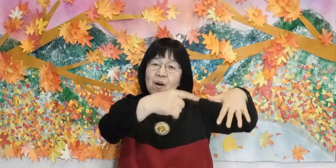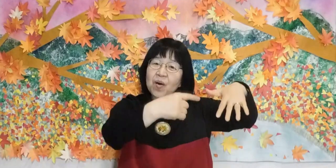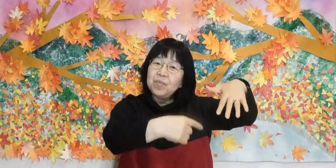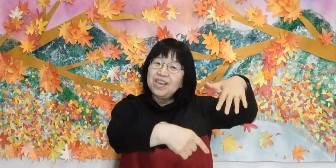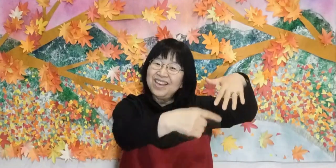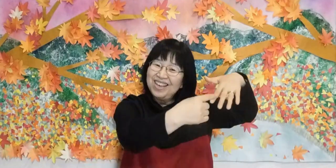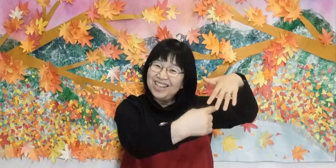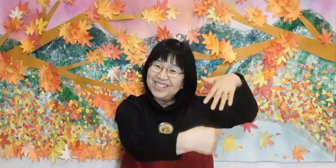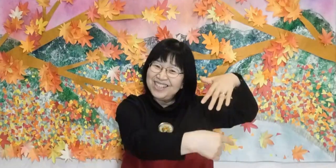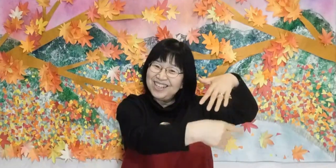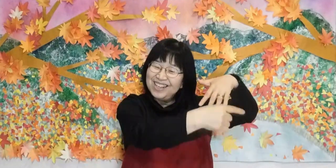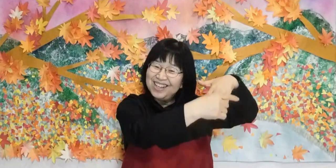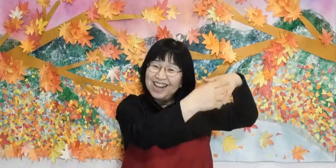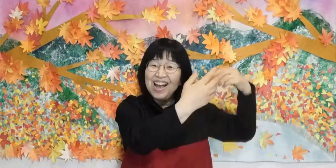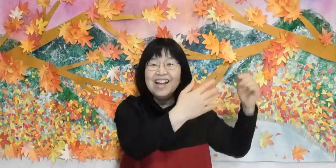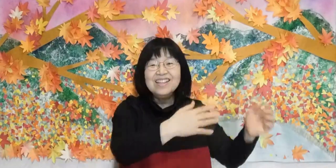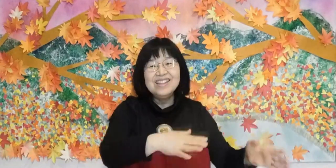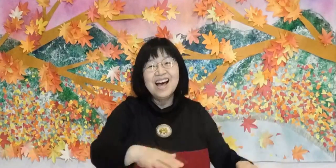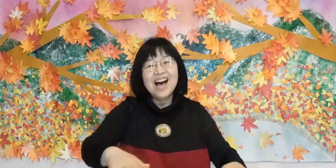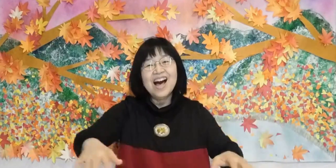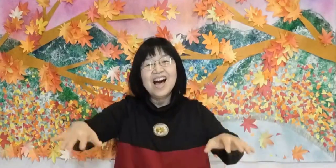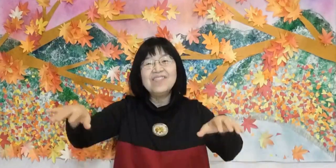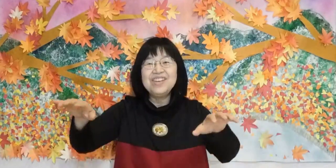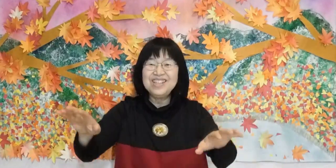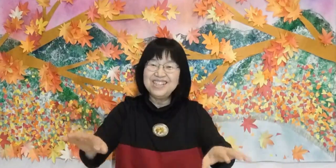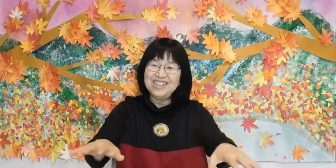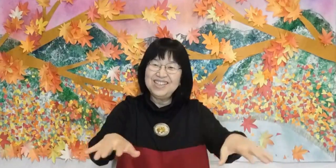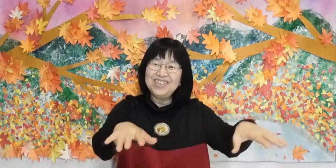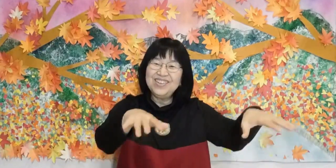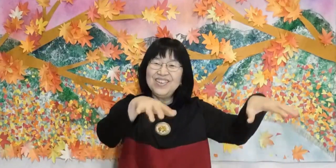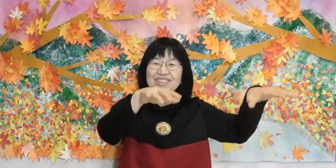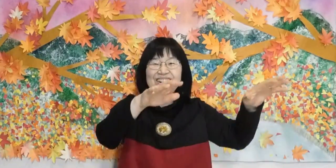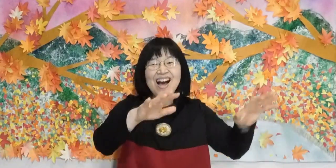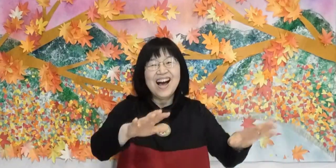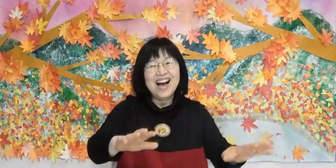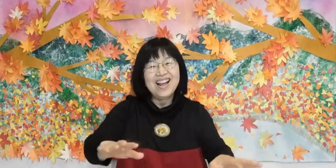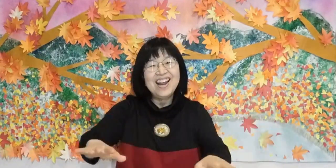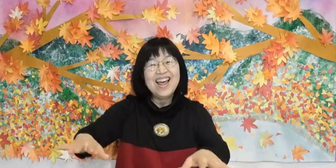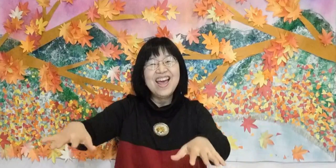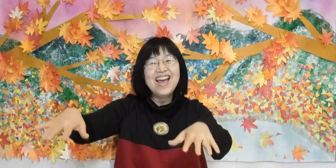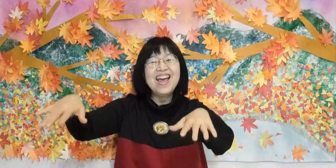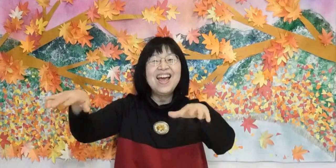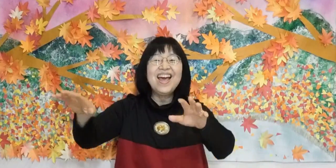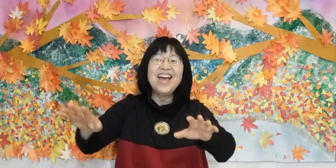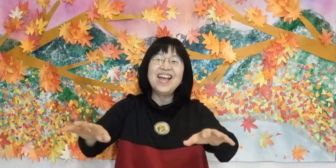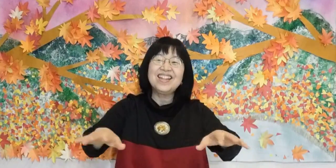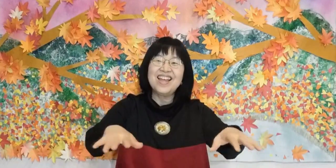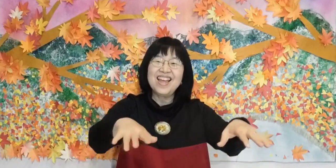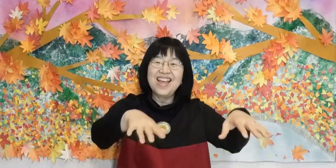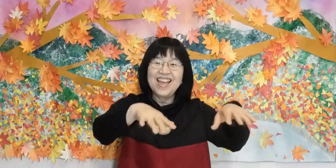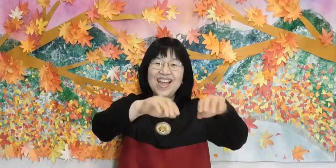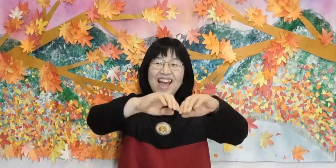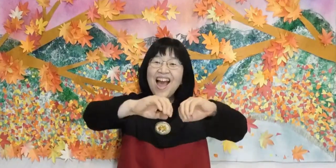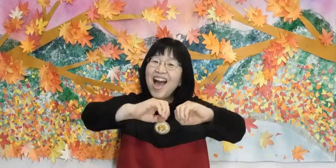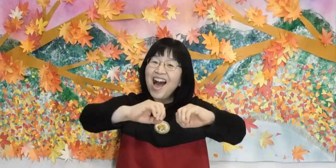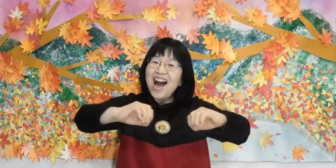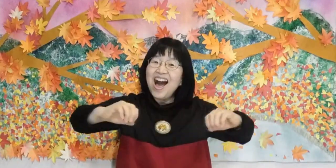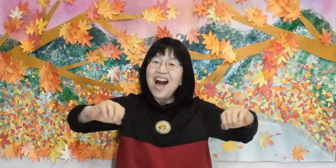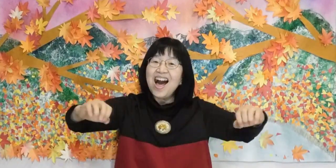みじ、波に揺られて